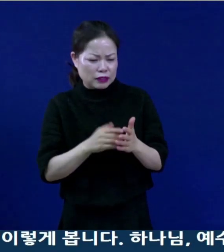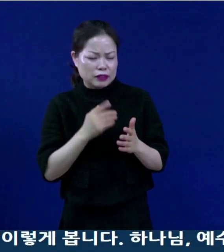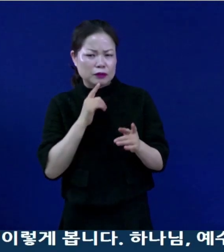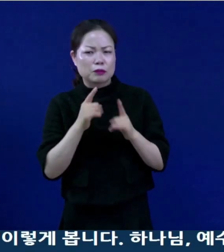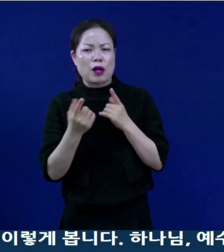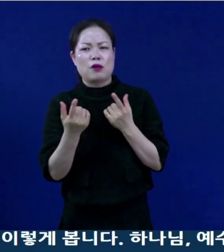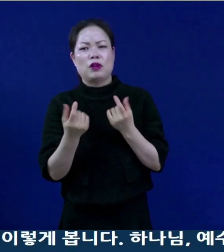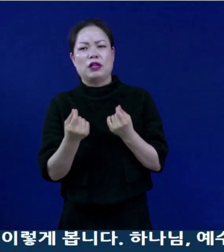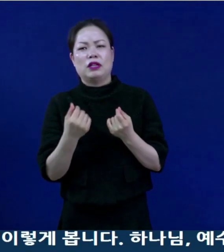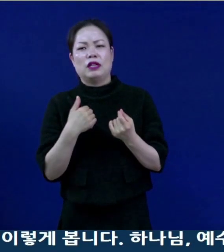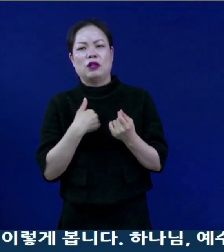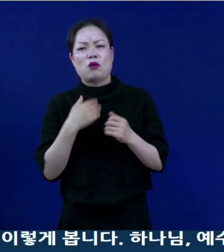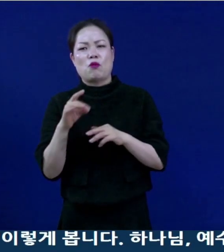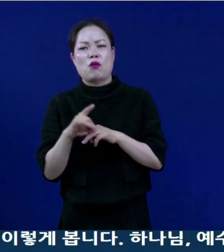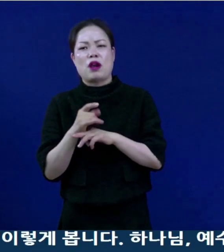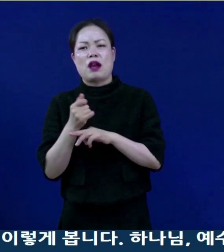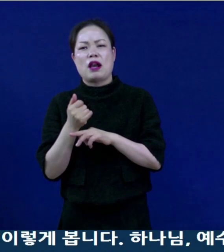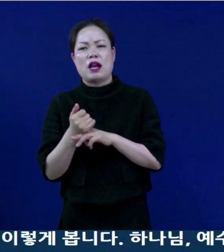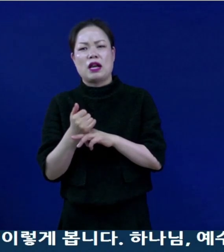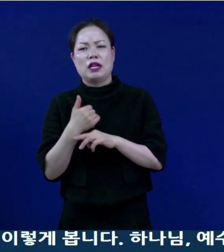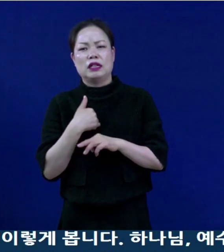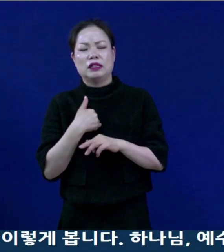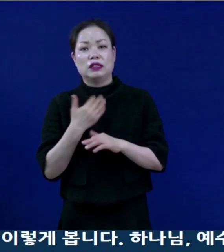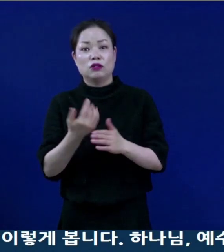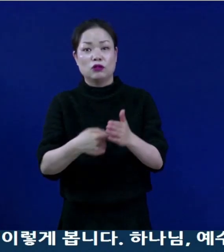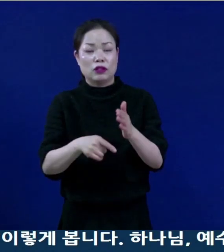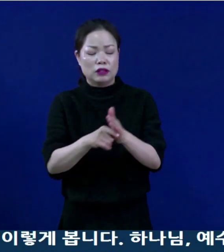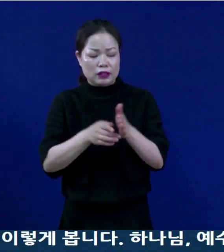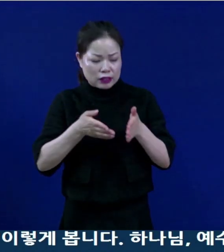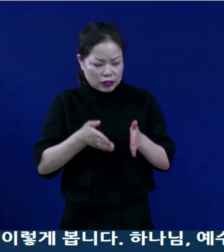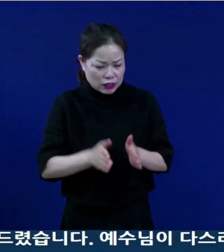말과 같이 내가 왕이라. 내가 이를 위하여